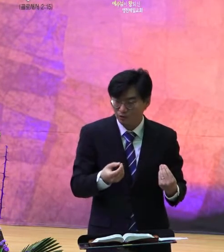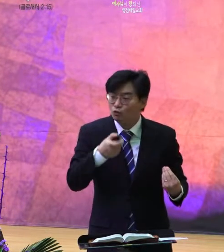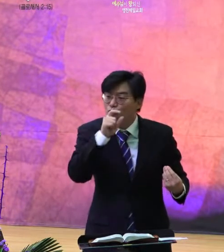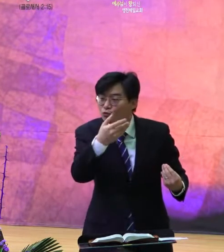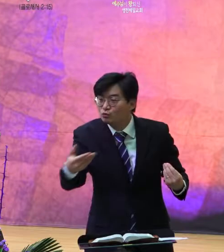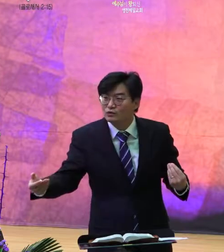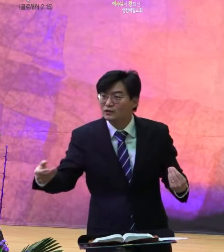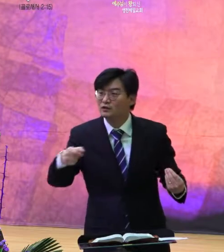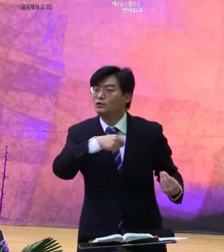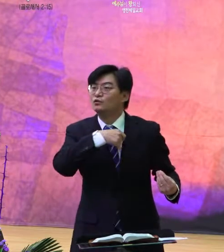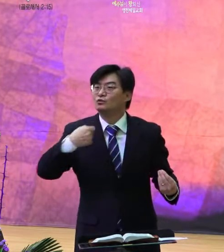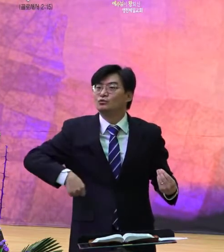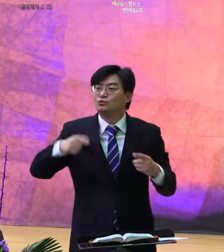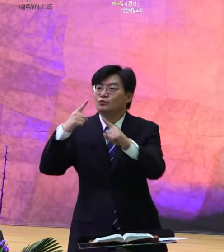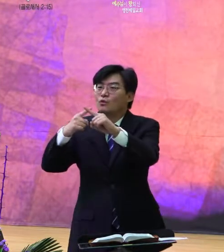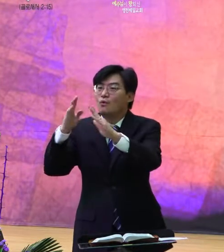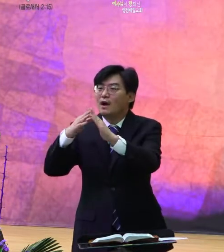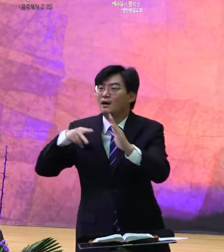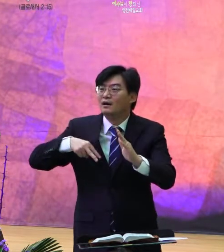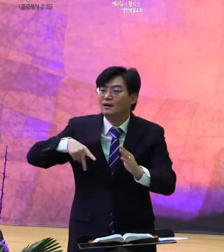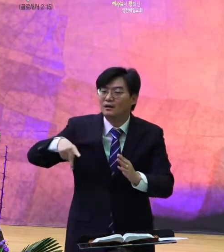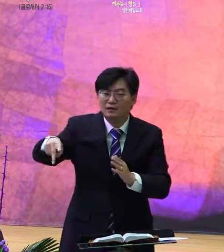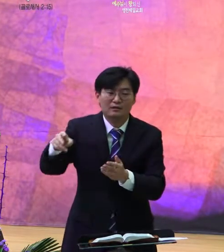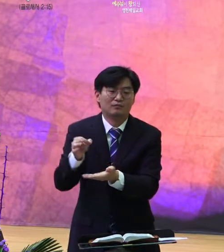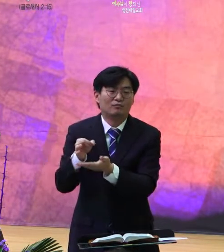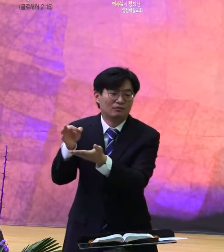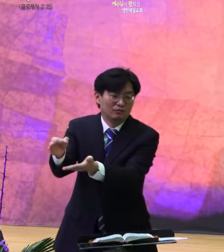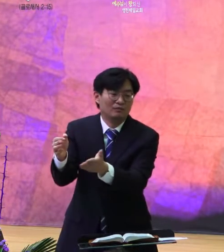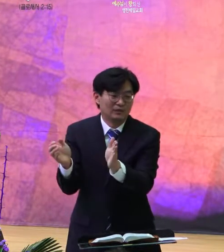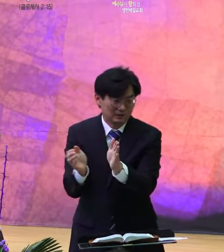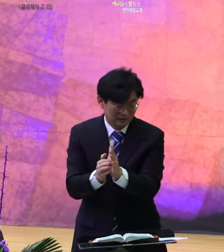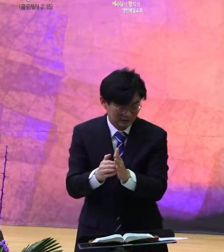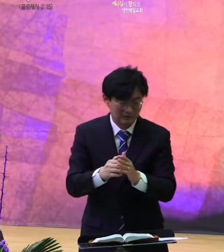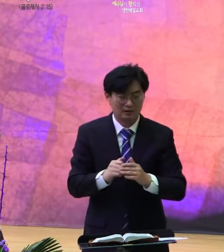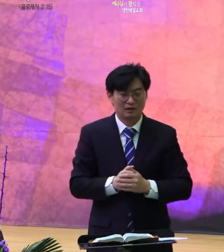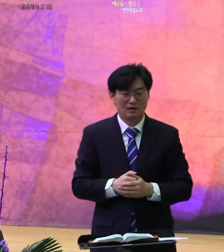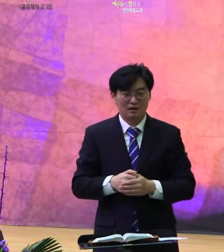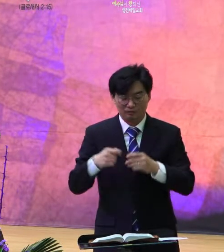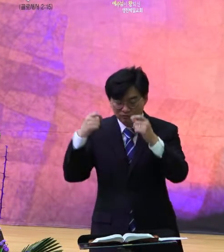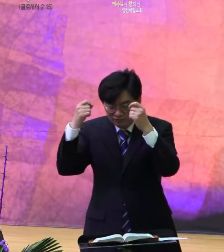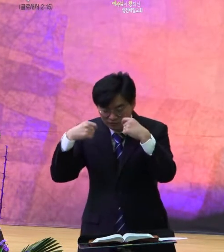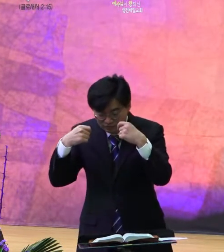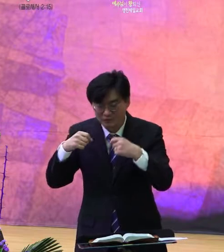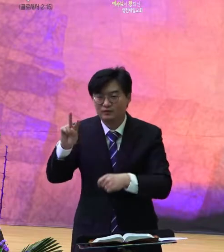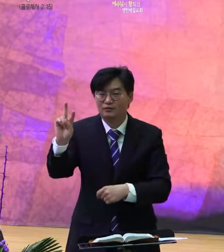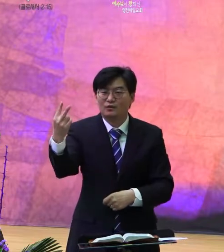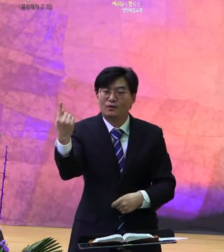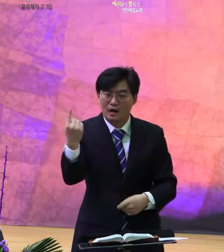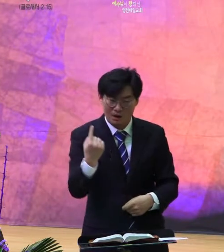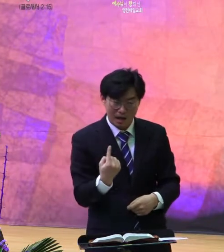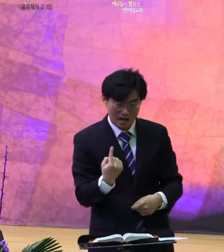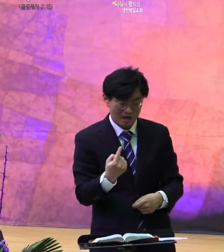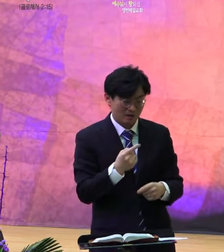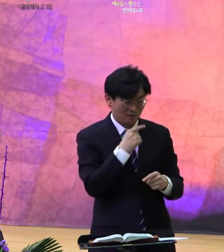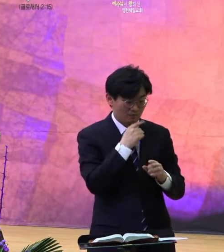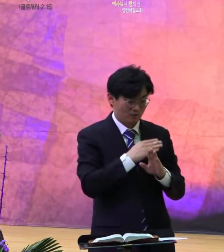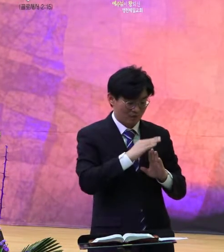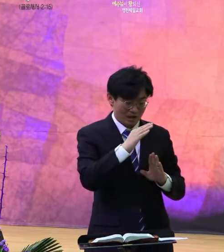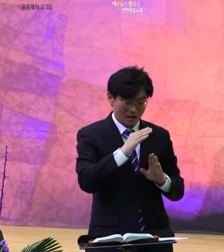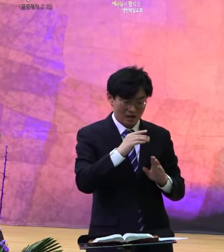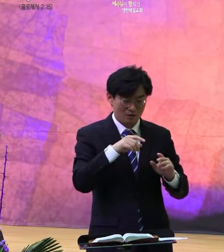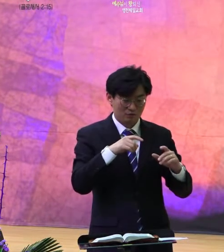만난 목사님도 함께 눈물을 흘렸습니다. 할머니는 다시 강을 건너서 북한 땅으로 가면서 저